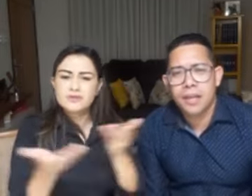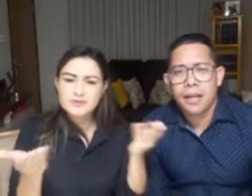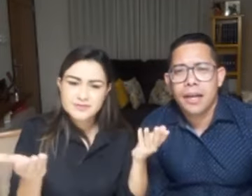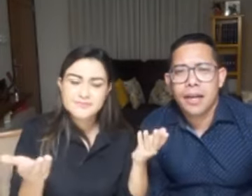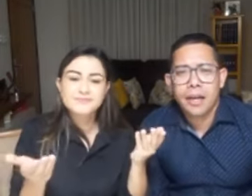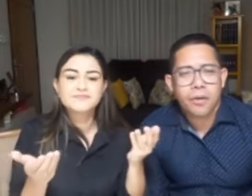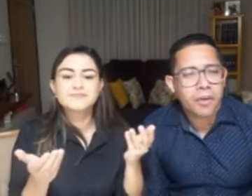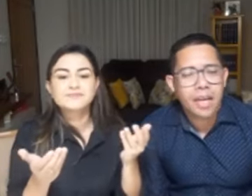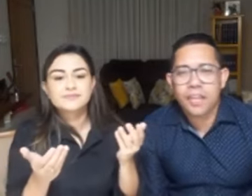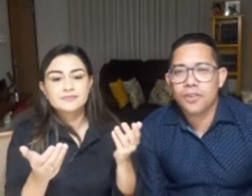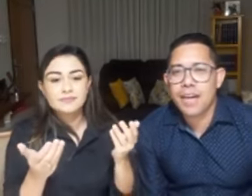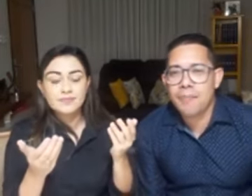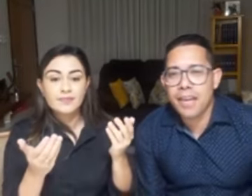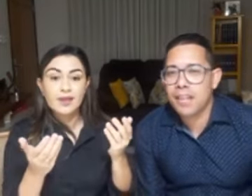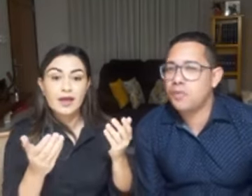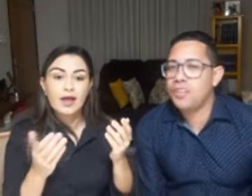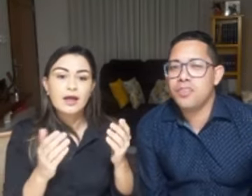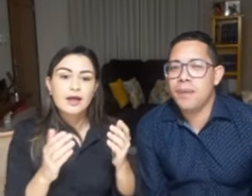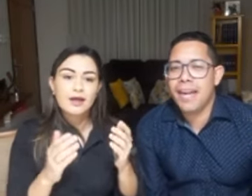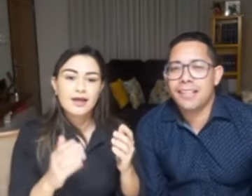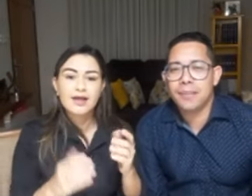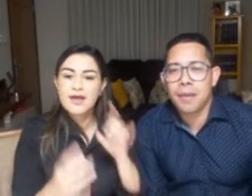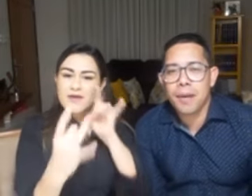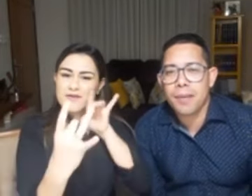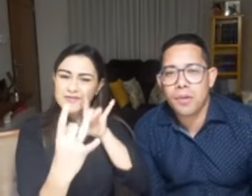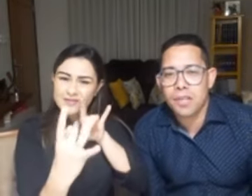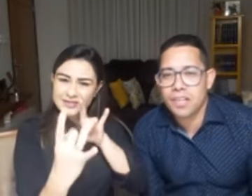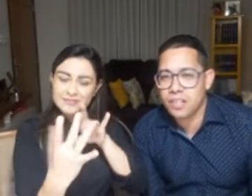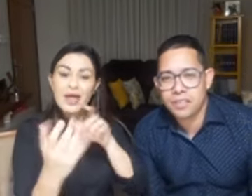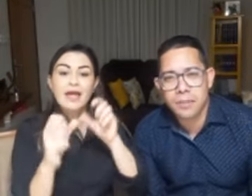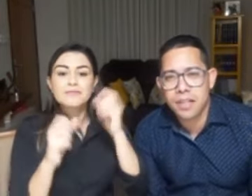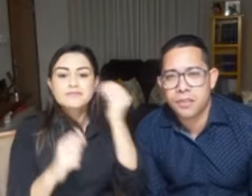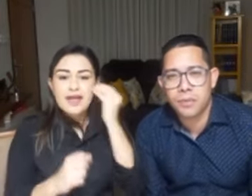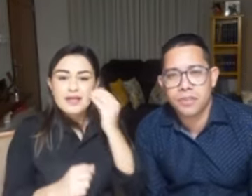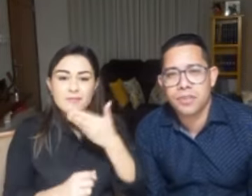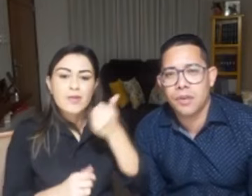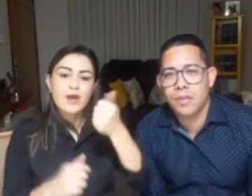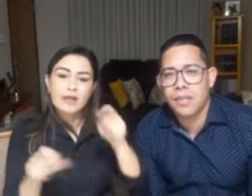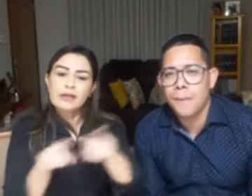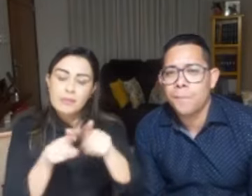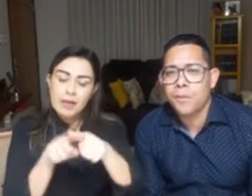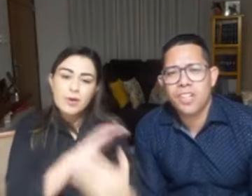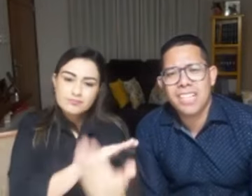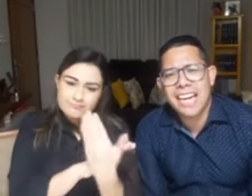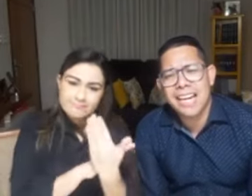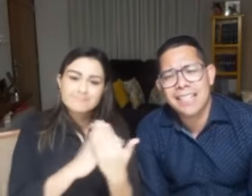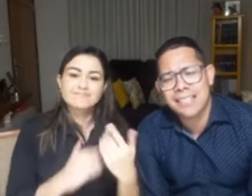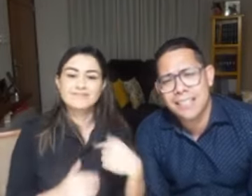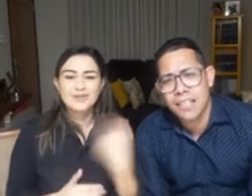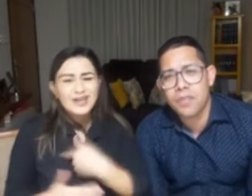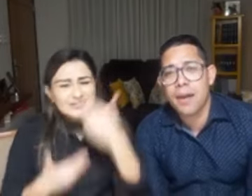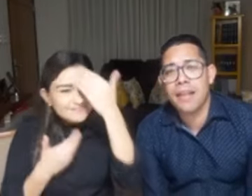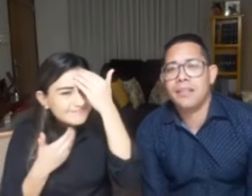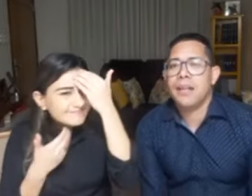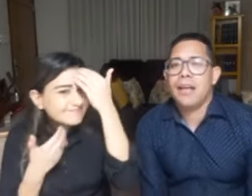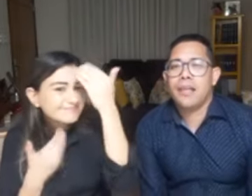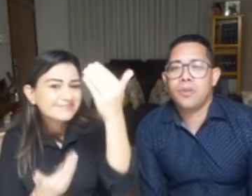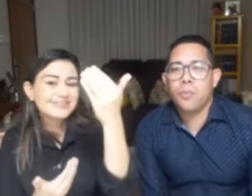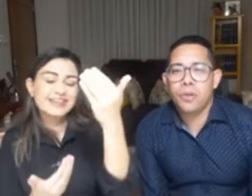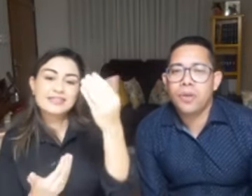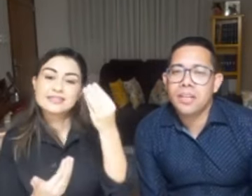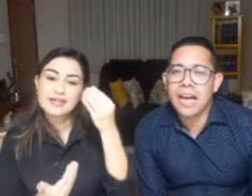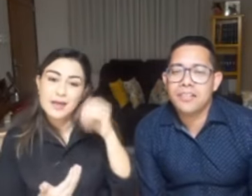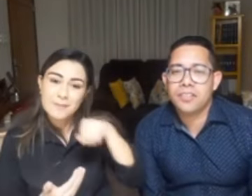dúvida, qualquer questionamento, feedback também para melhoria, a gente sempre está à disposição aí. Então, a gente quer agradecer demais